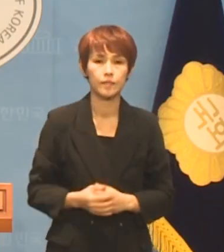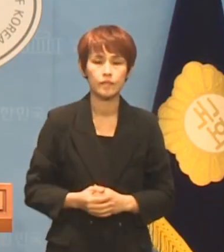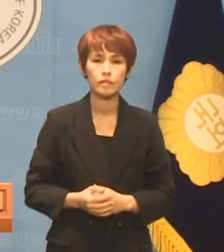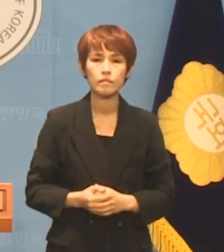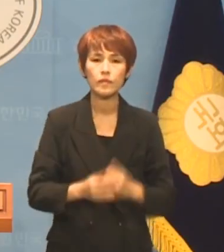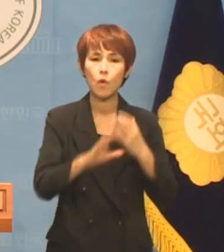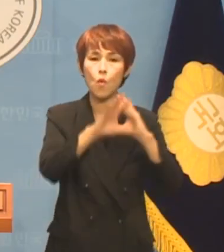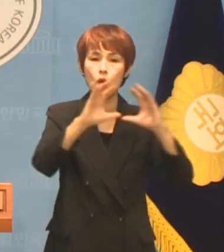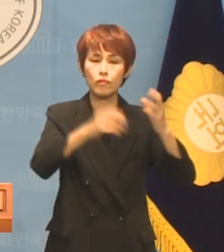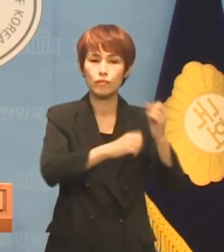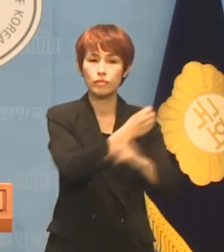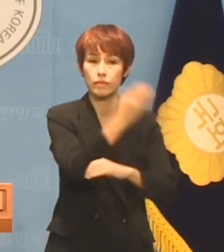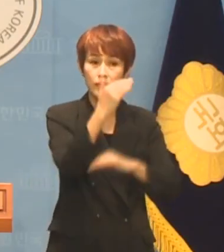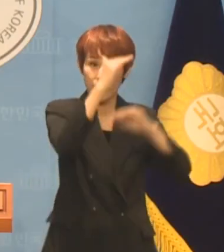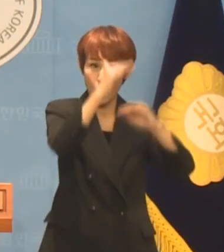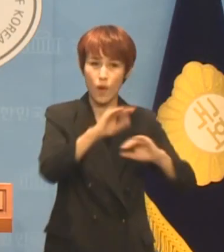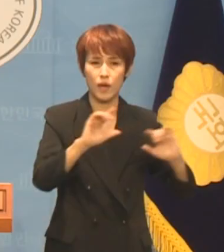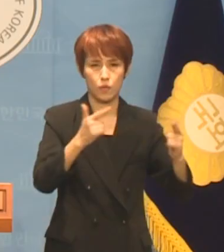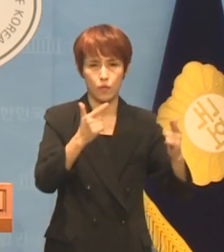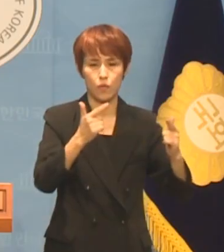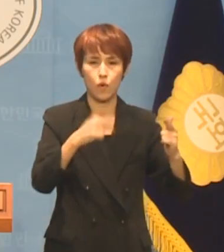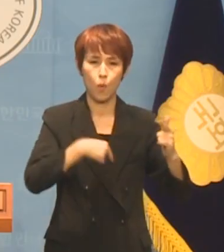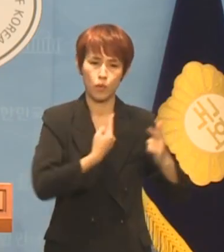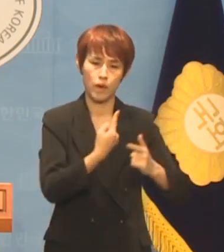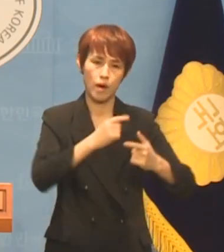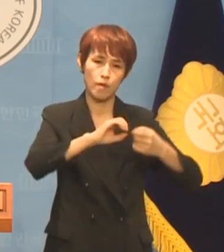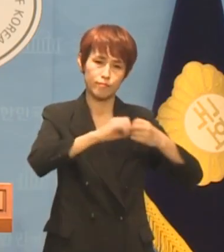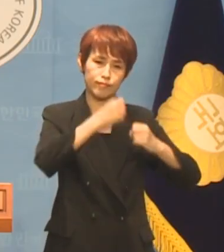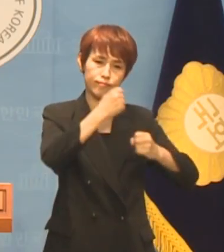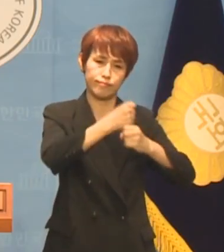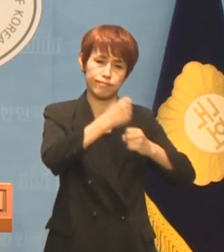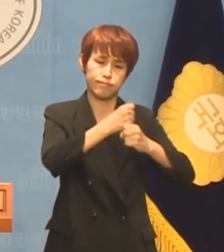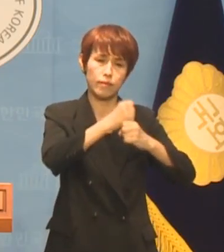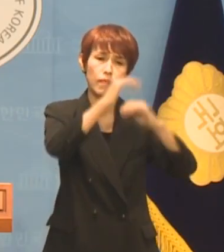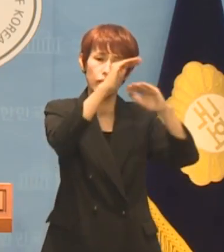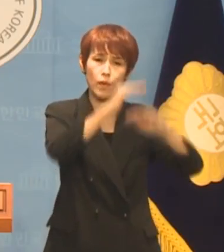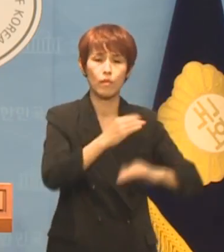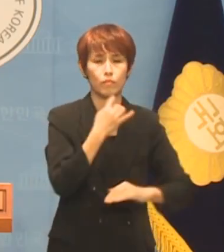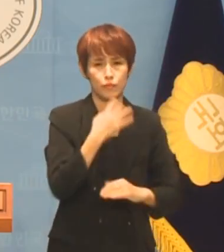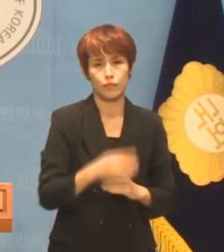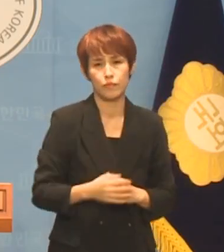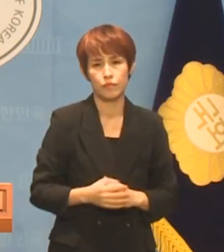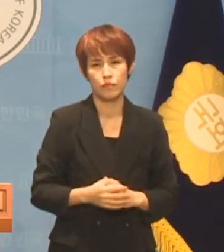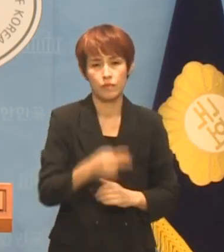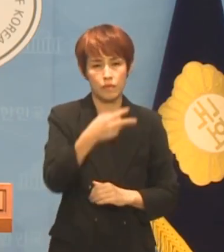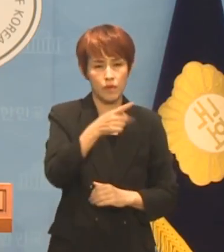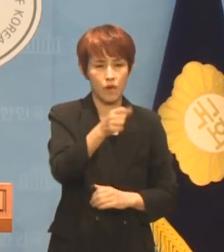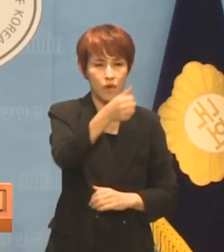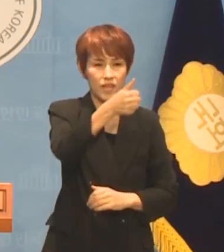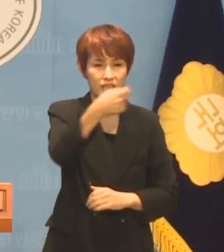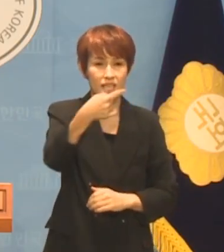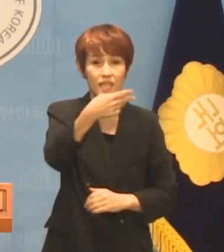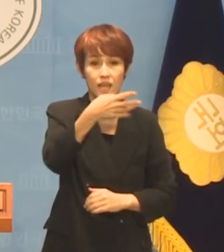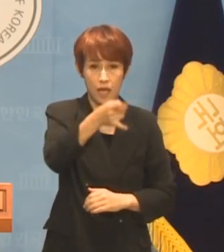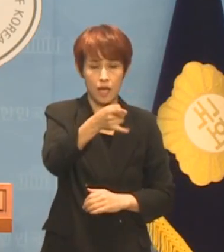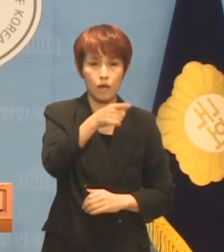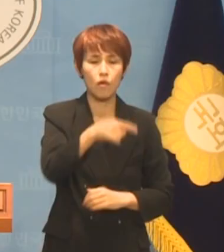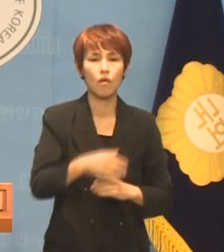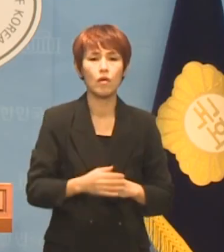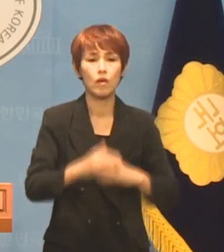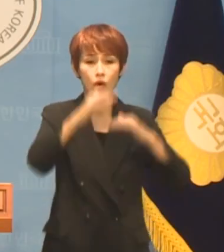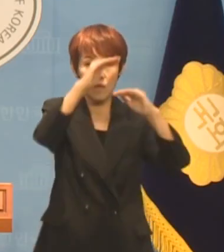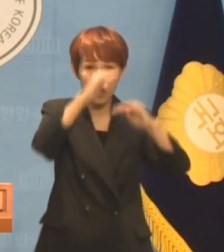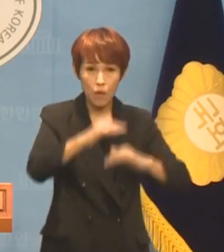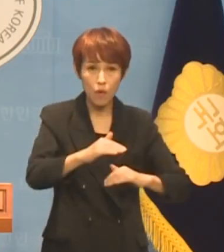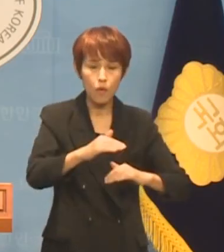외신의 기사가 아니라 주관적으로 작성된 칼럼입니다. 심지어 해당 기고문을 쓴 고든 창은